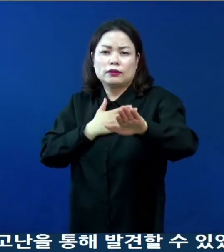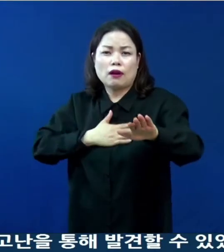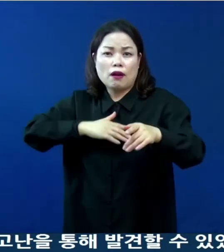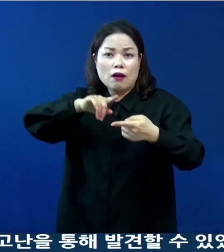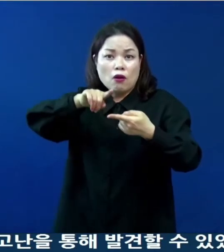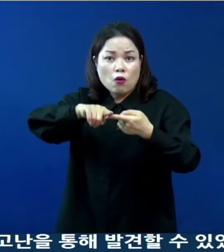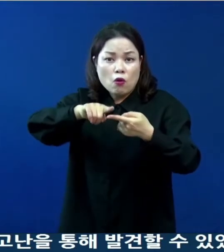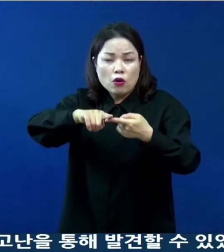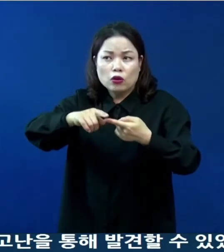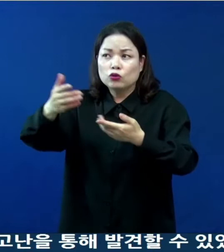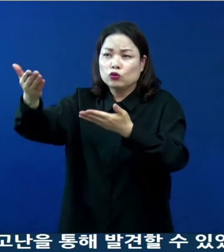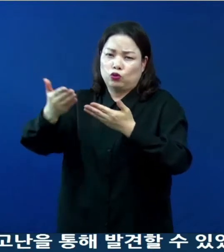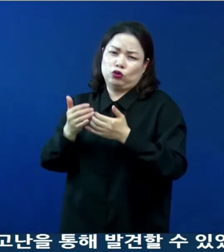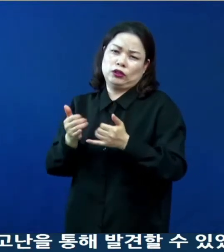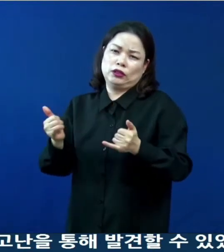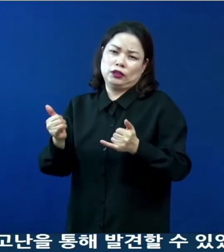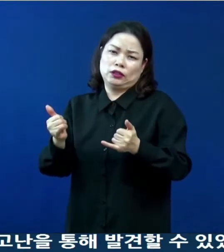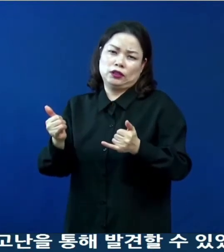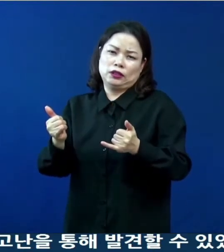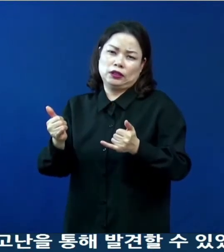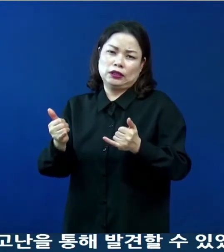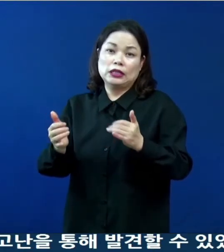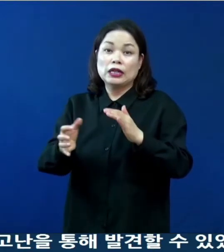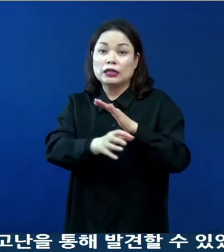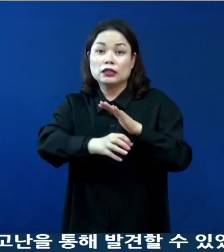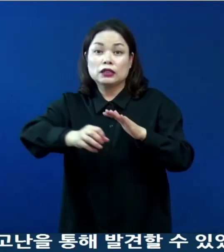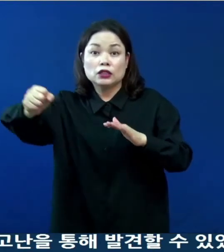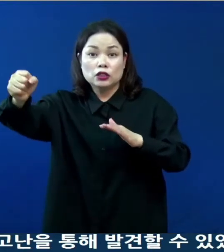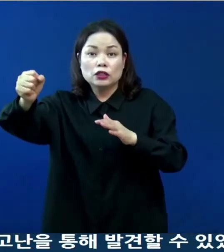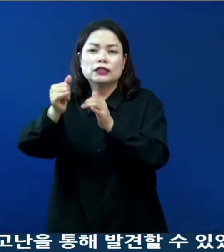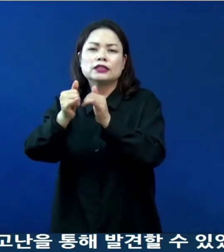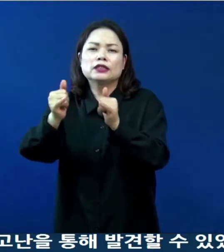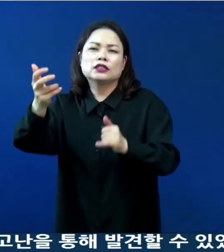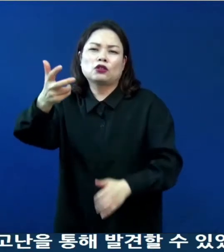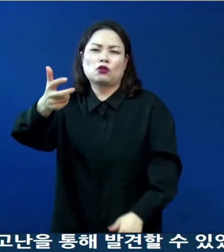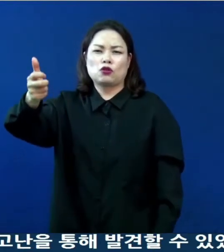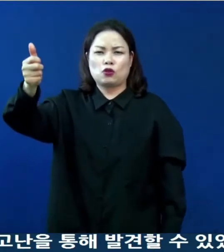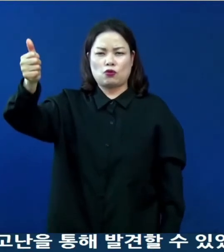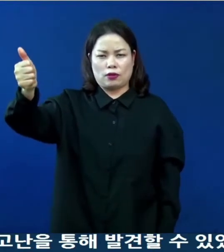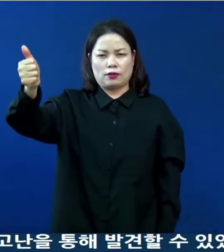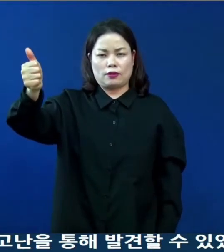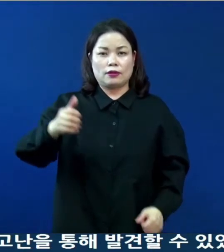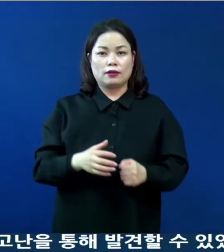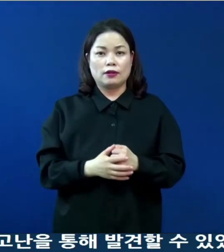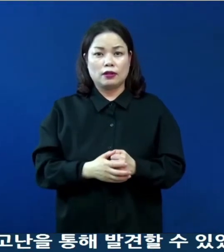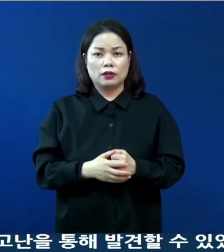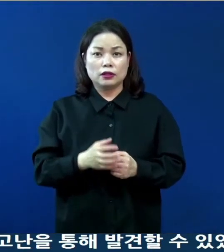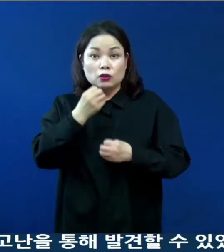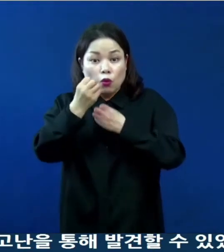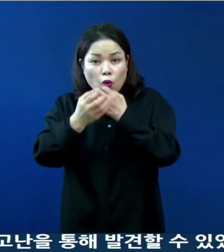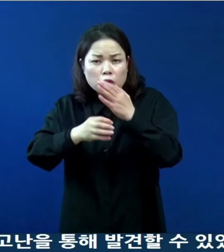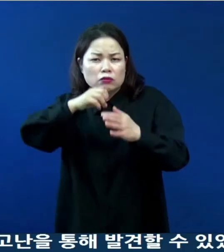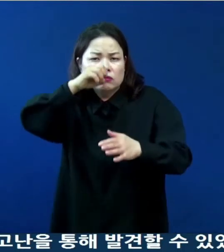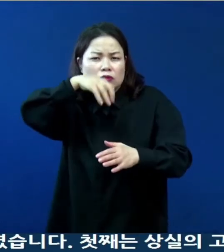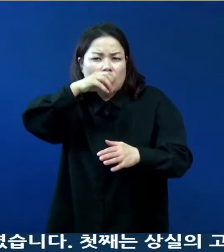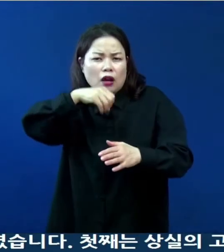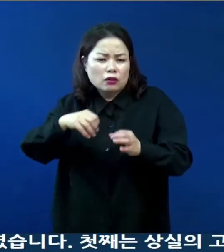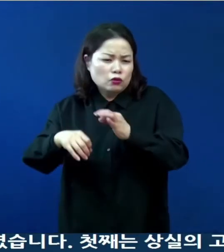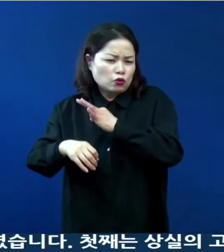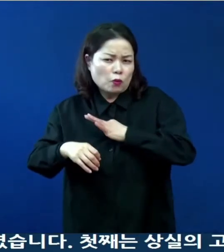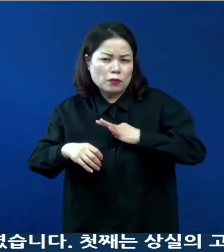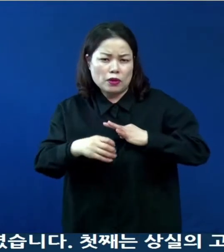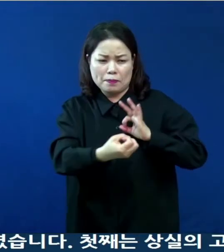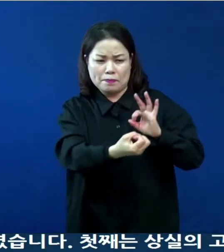대로 주신 이도 여호와시요 거두신 이도 여호와시오니. 이 고백은 그냥 욥이 한 게